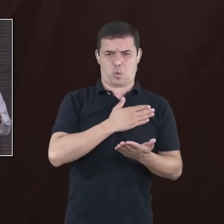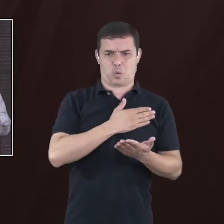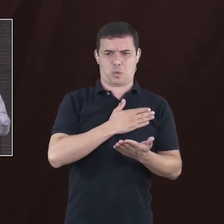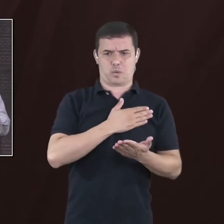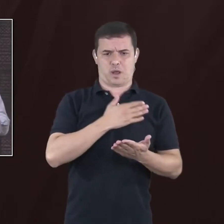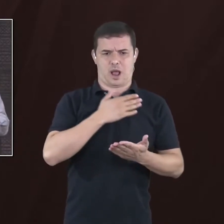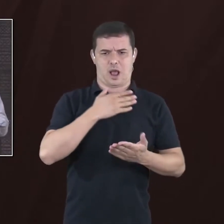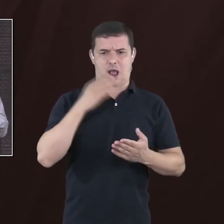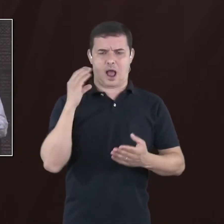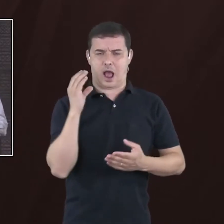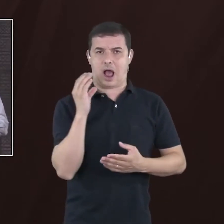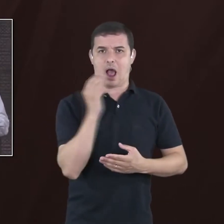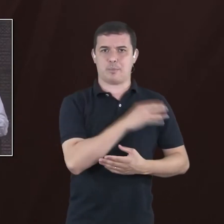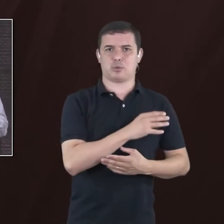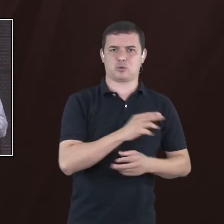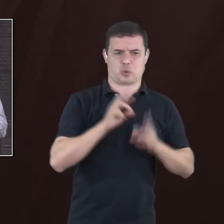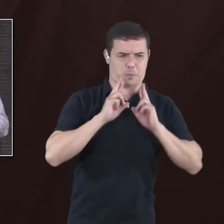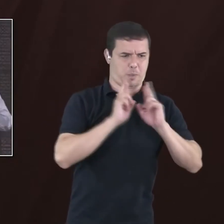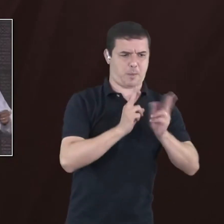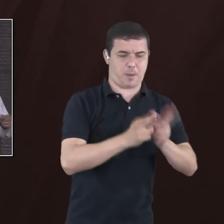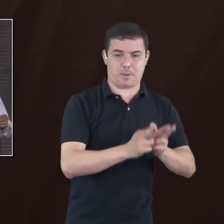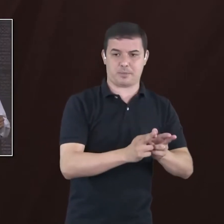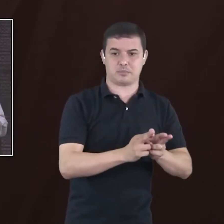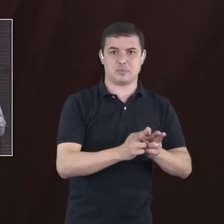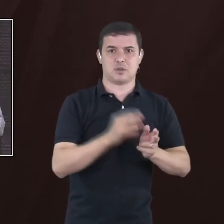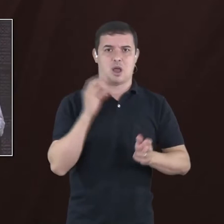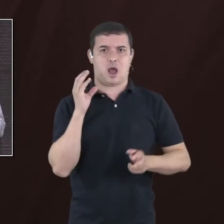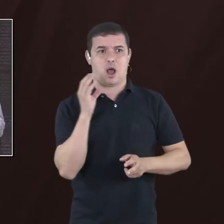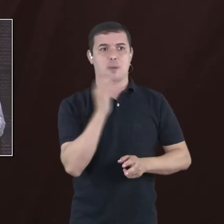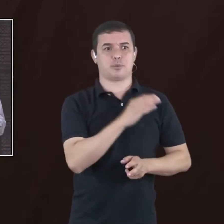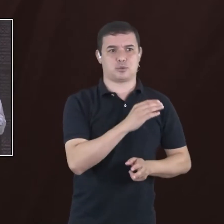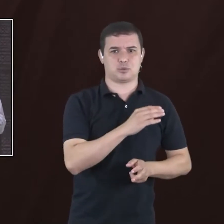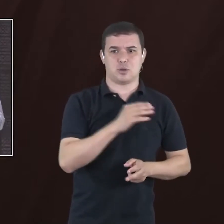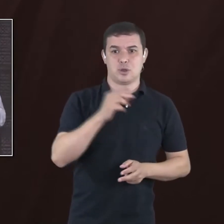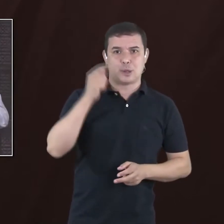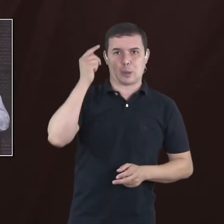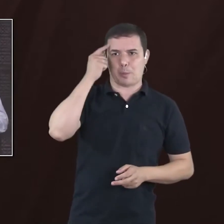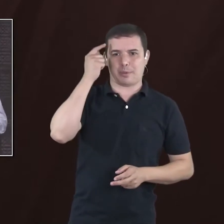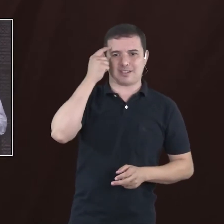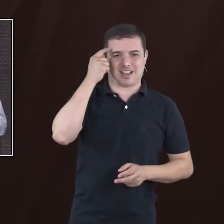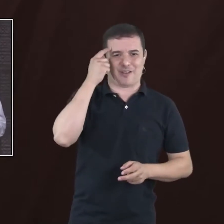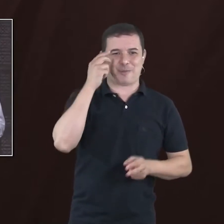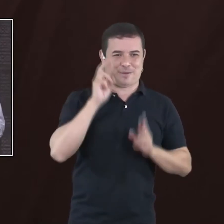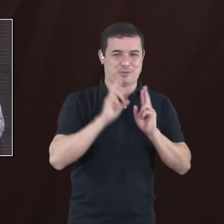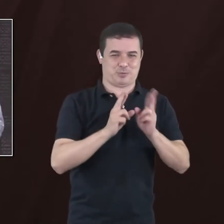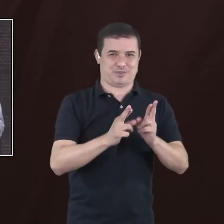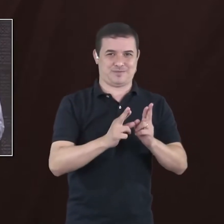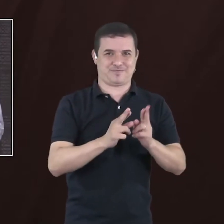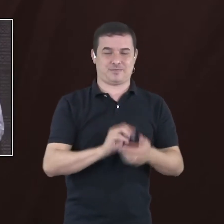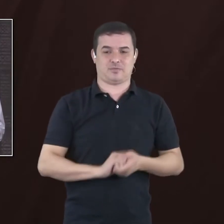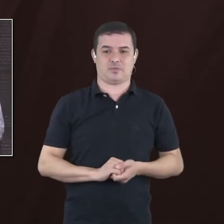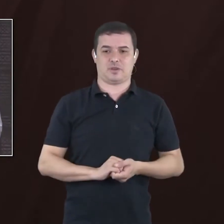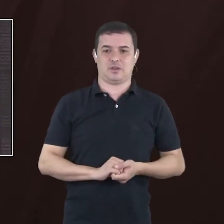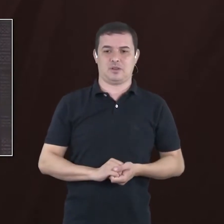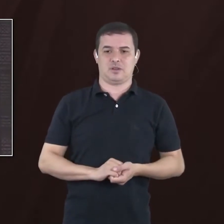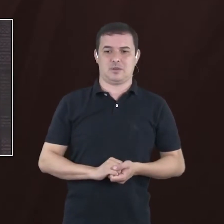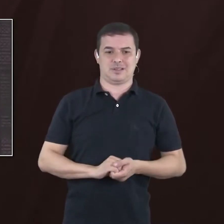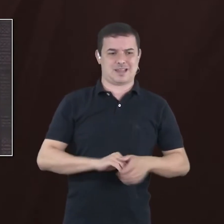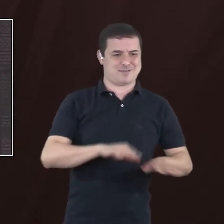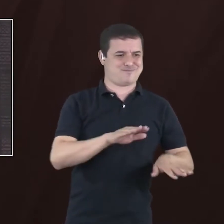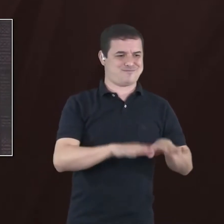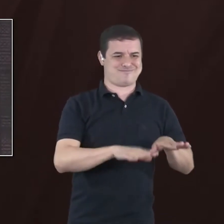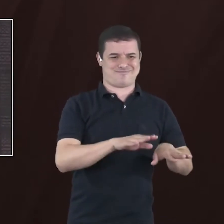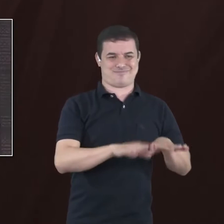respondiam rápido, né, com impulso, mas também eles eram inconstantes, né? Por causa de